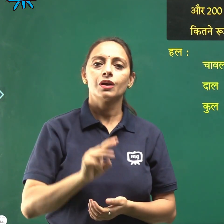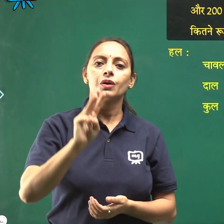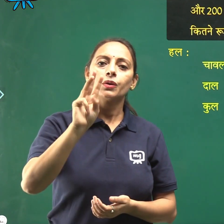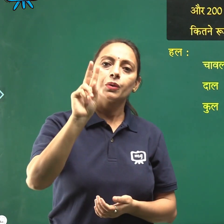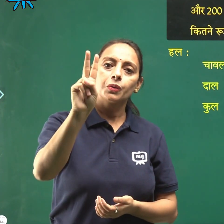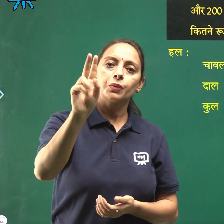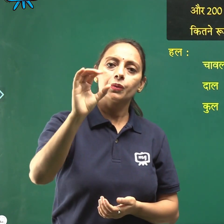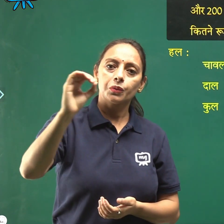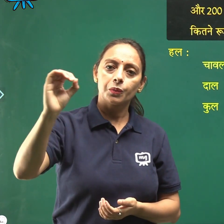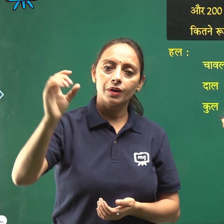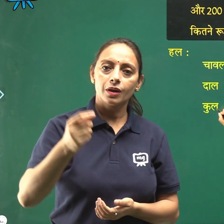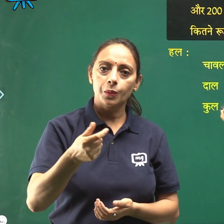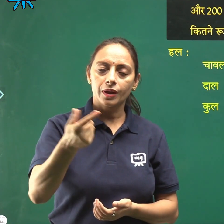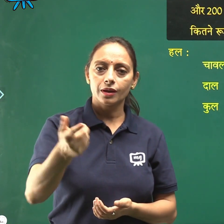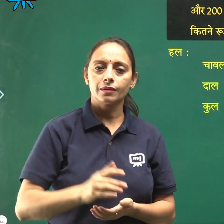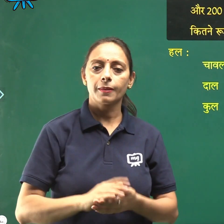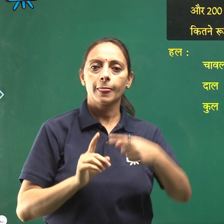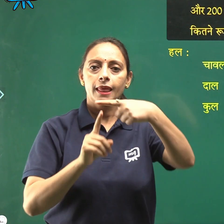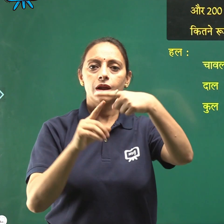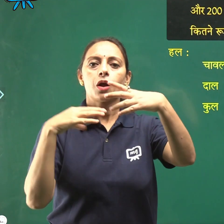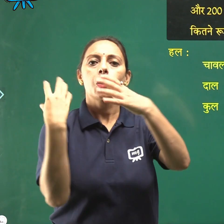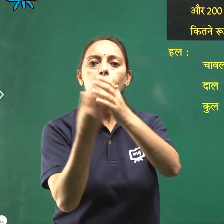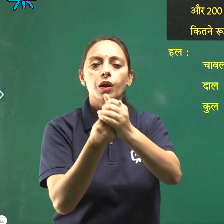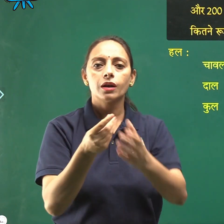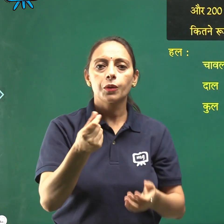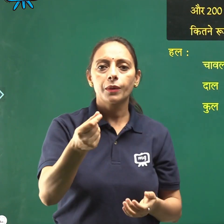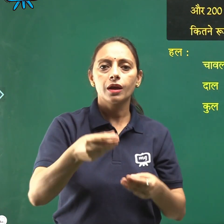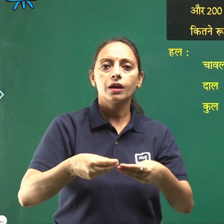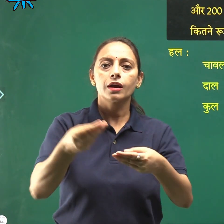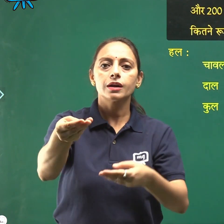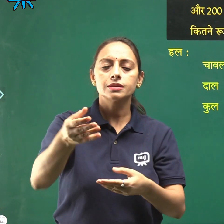200 रुपए के। कुल कितना खर्चा हुआ?